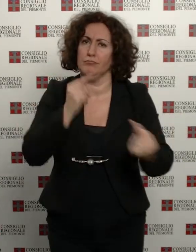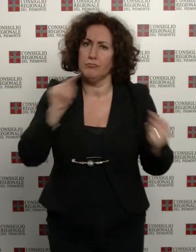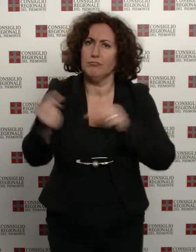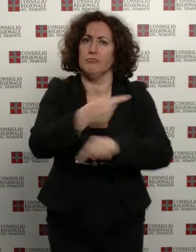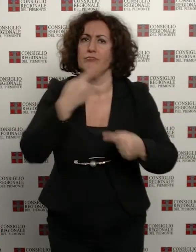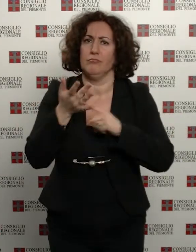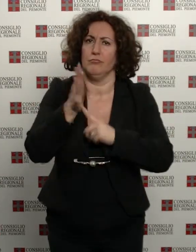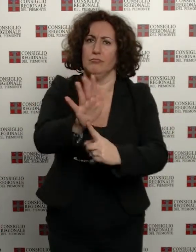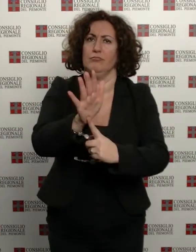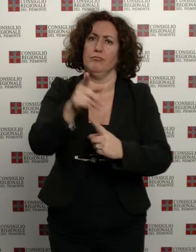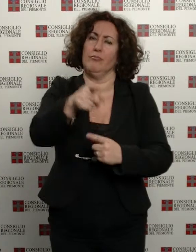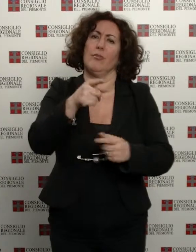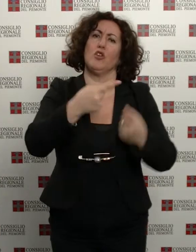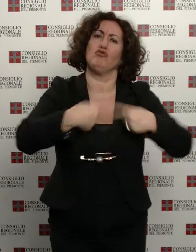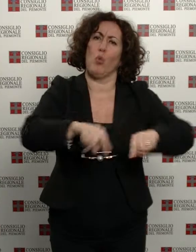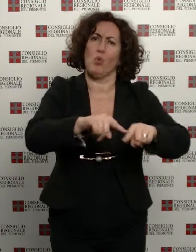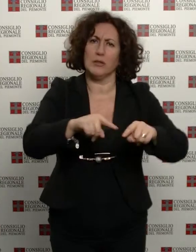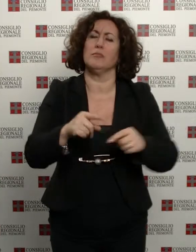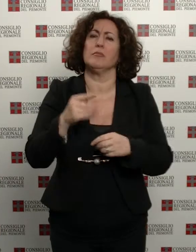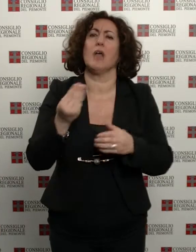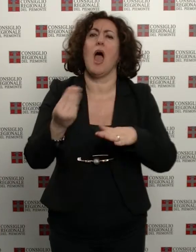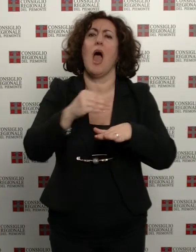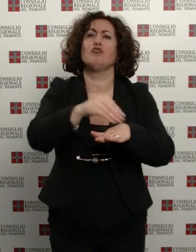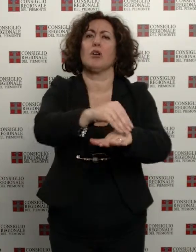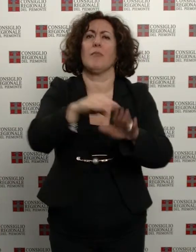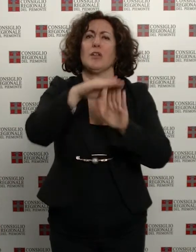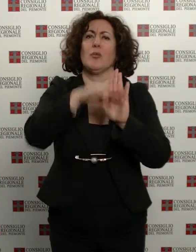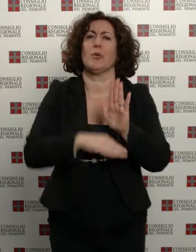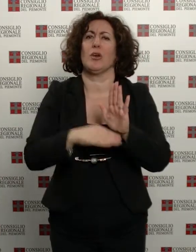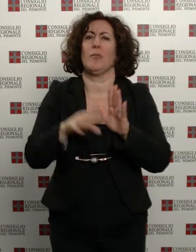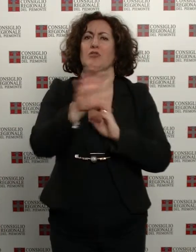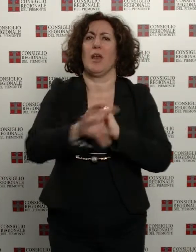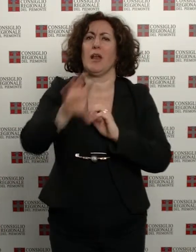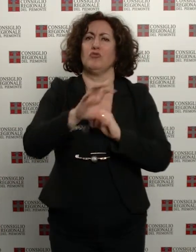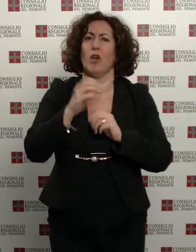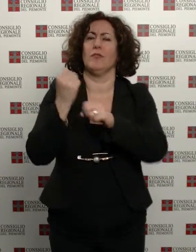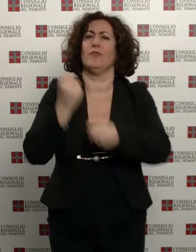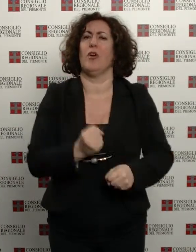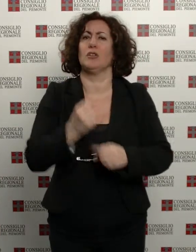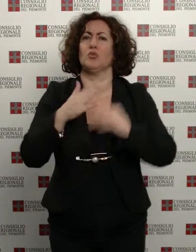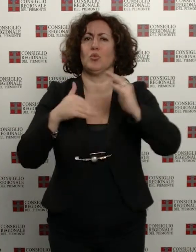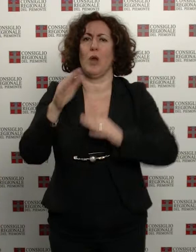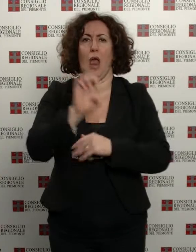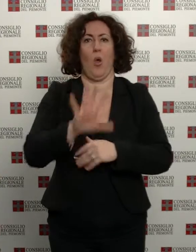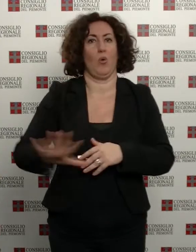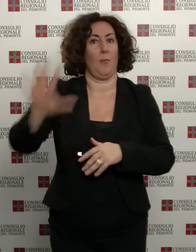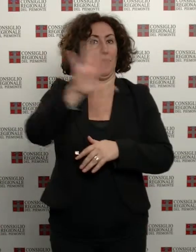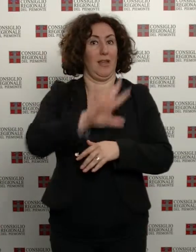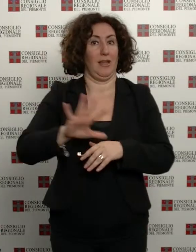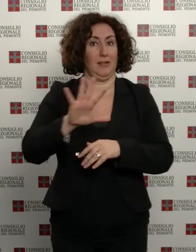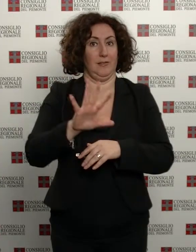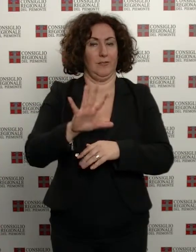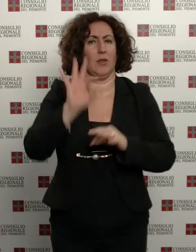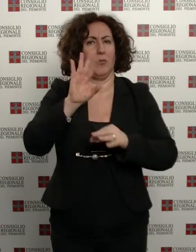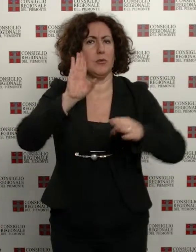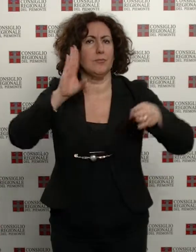per l'illustrazione da parte della Giunta dell'aggiornamento della programmazione regionale dei fondi strutturali europei con particolare riferimento